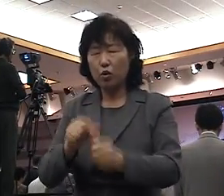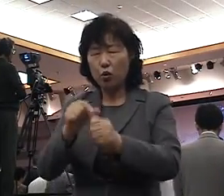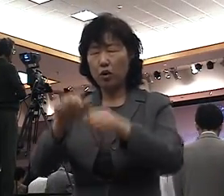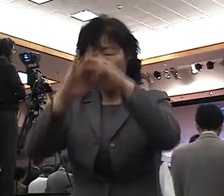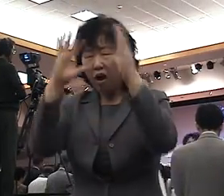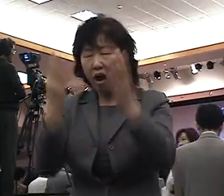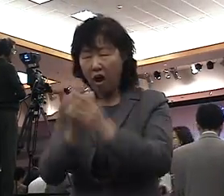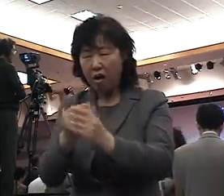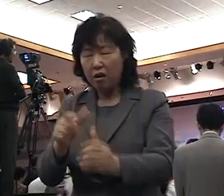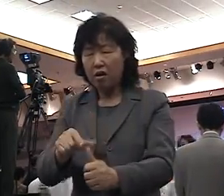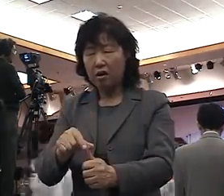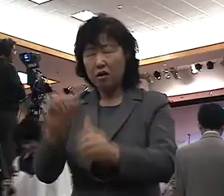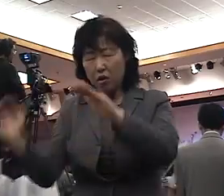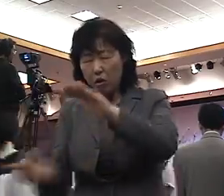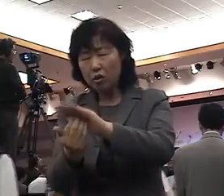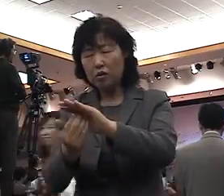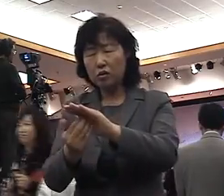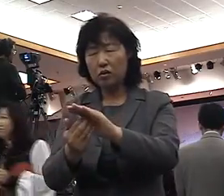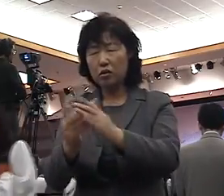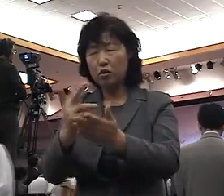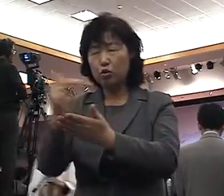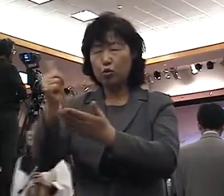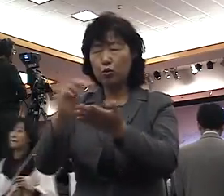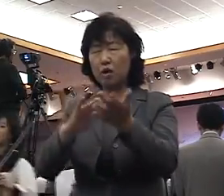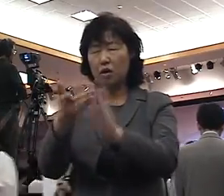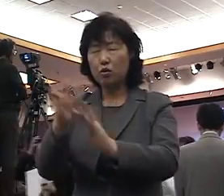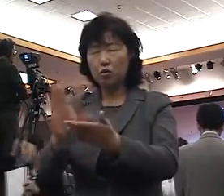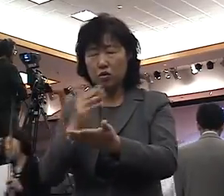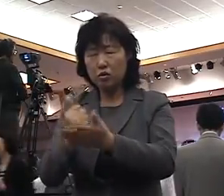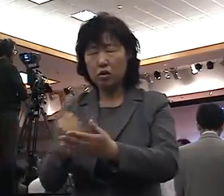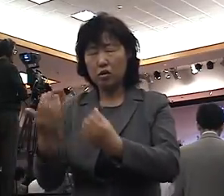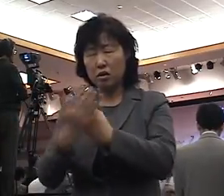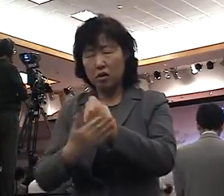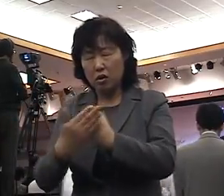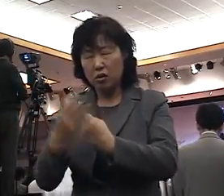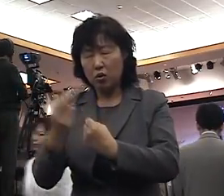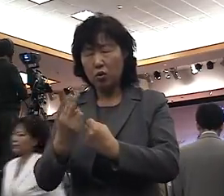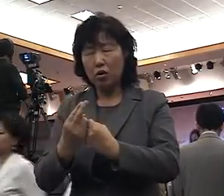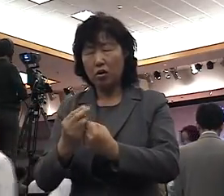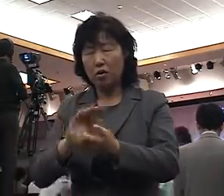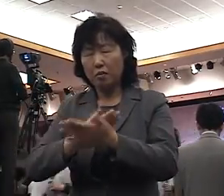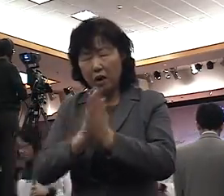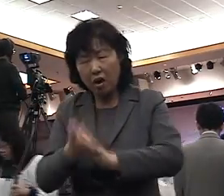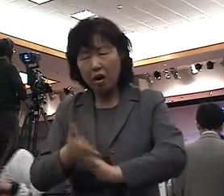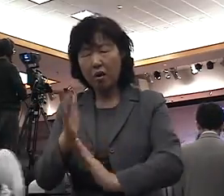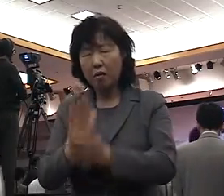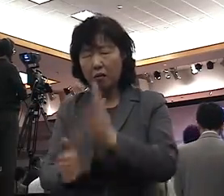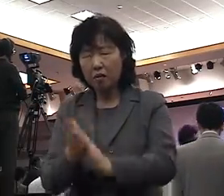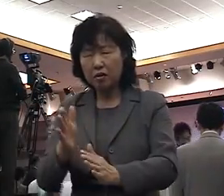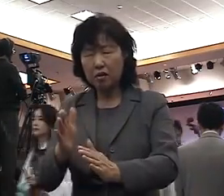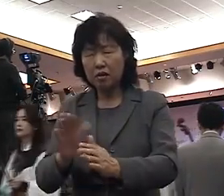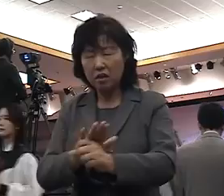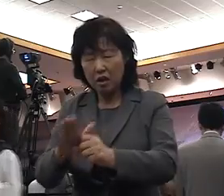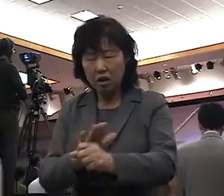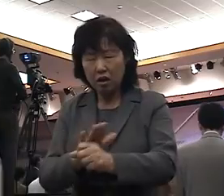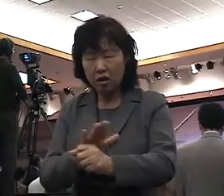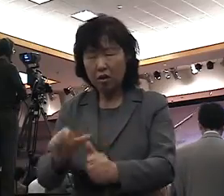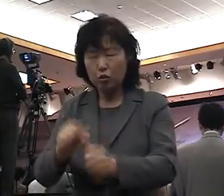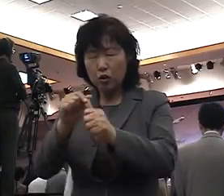다 이루어 주신 우리 주 예수 그리스도의 은혜와 변함없는 사랑 구속하시는